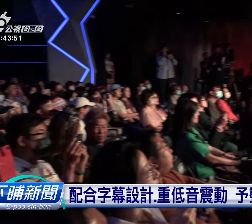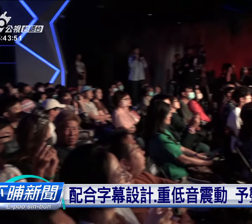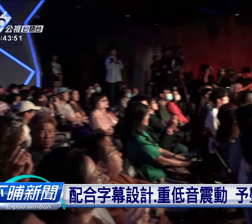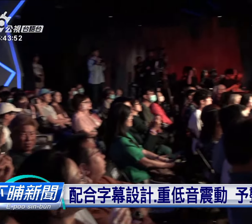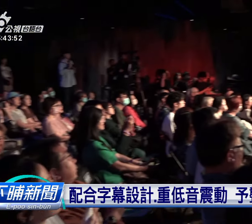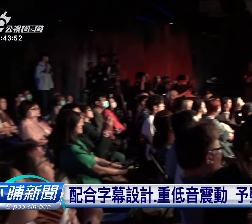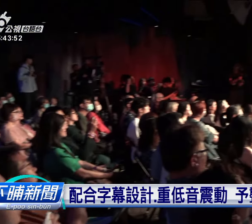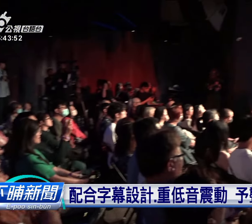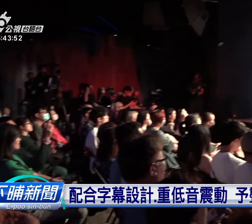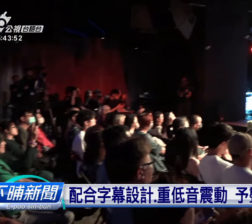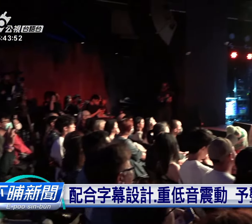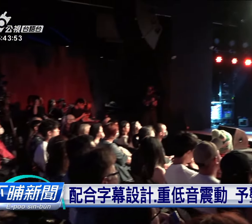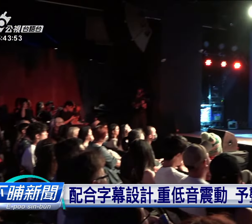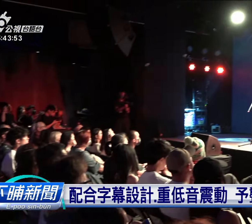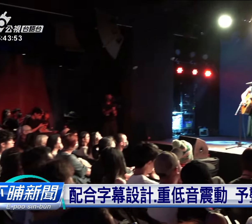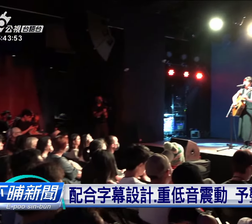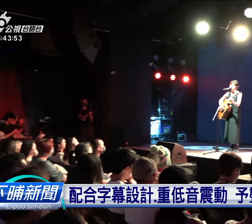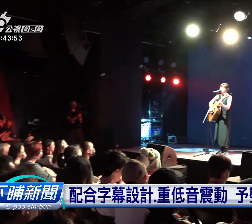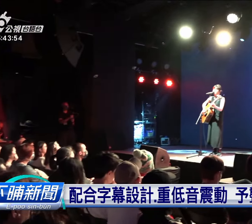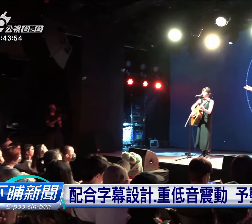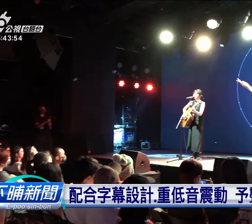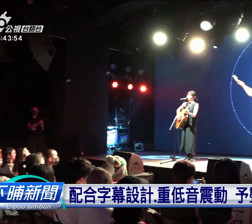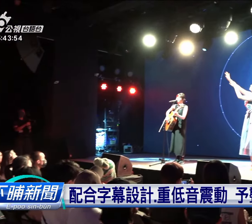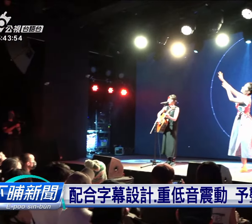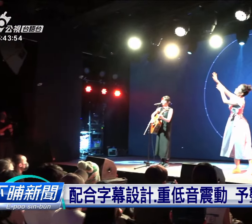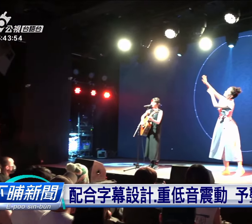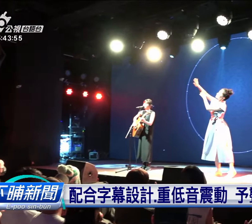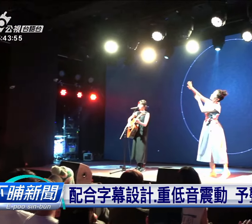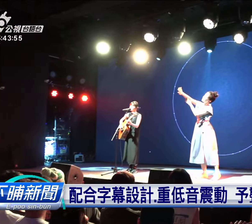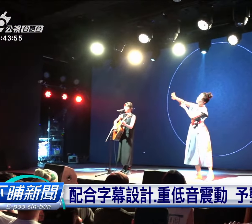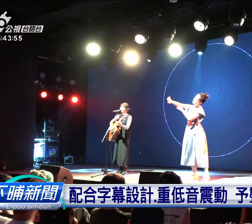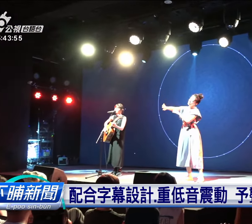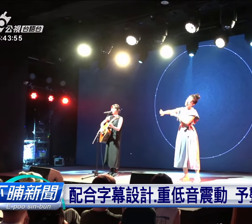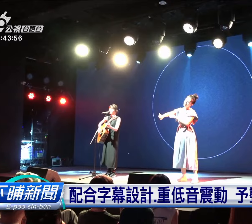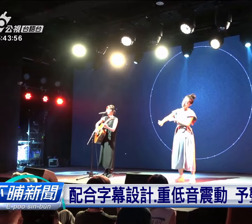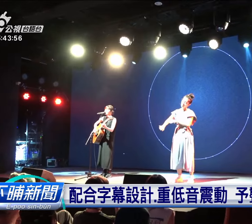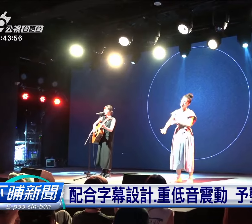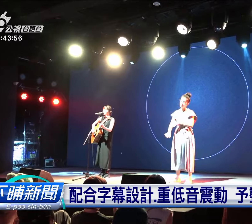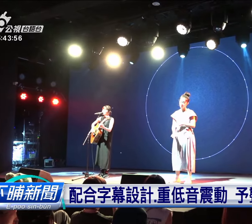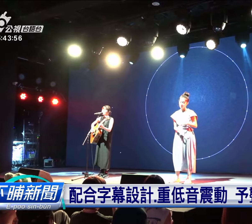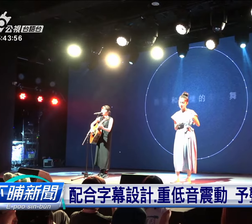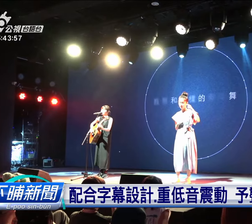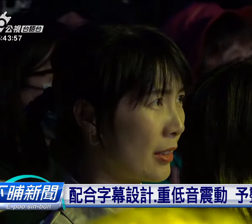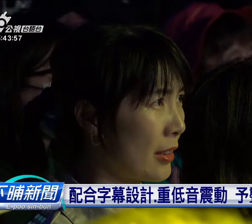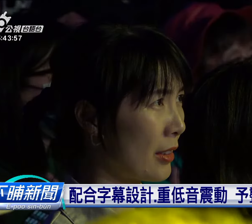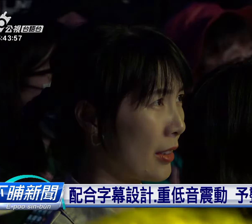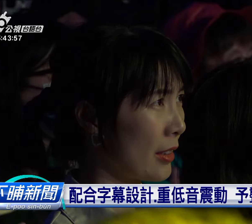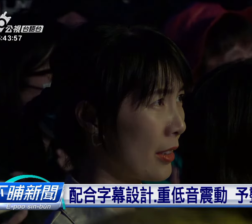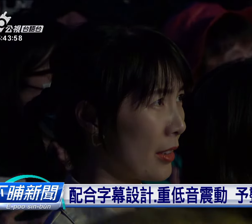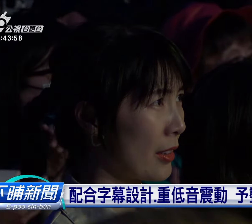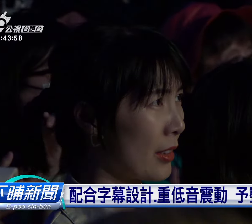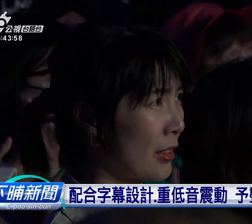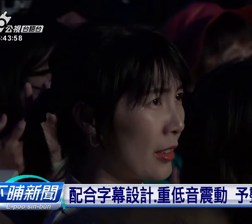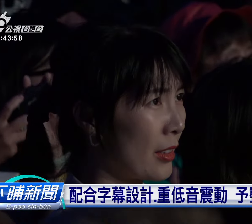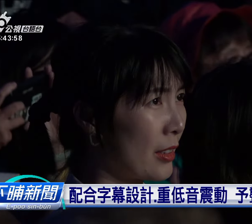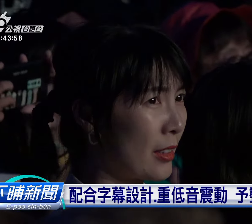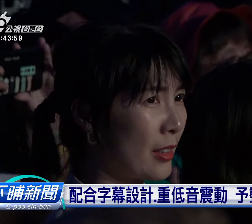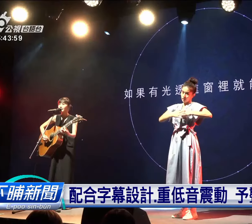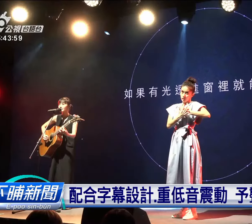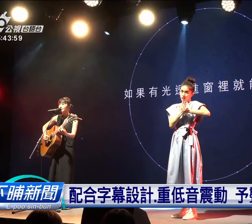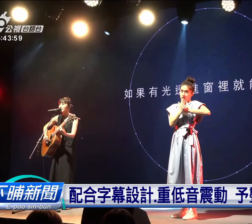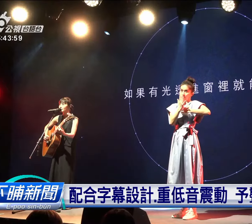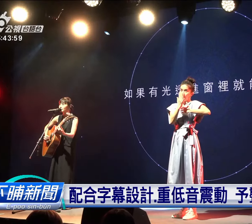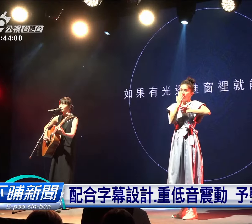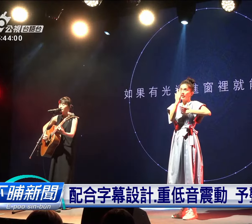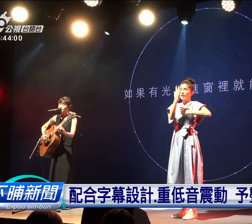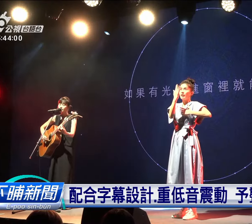场，这边办所在国家大，设备也升级，用动隔音音响。 和声波的震动更加明显，也配